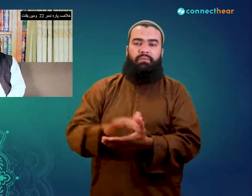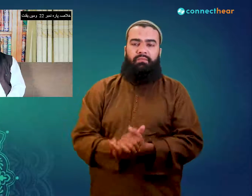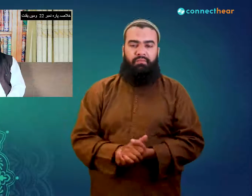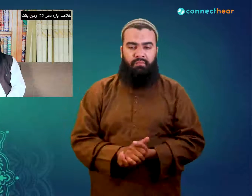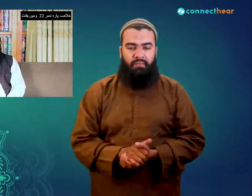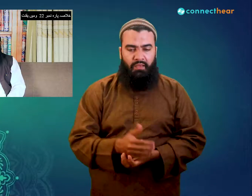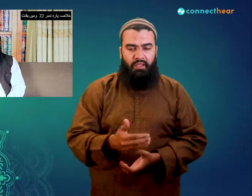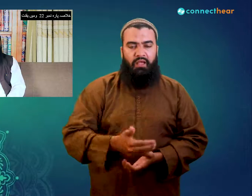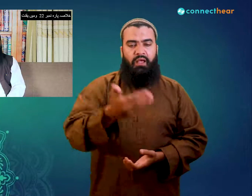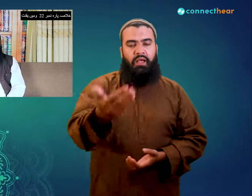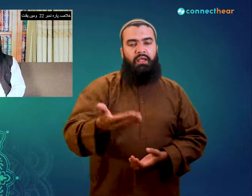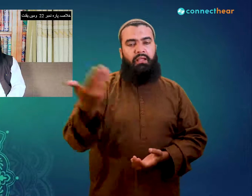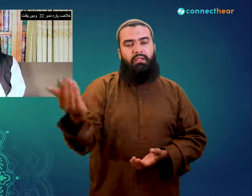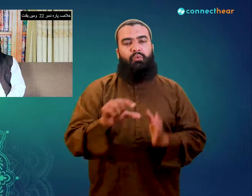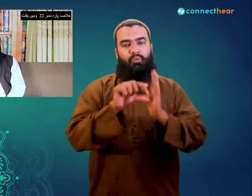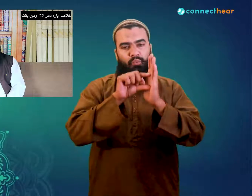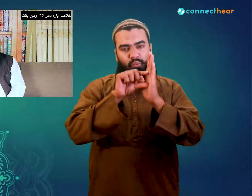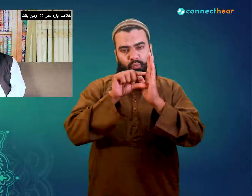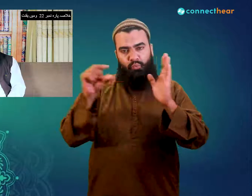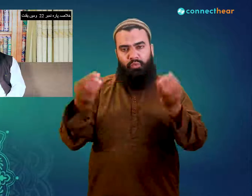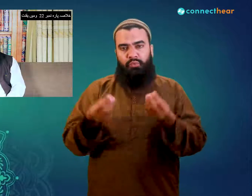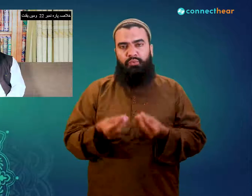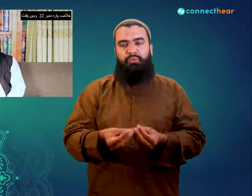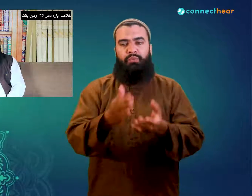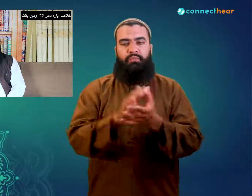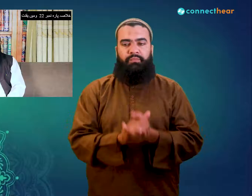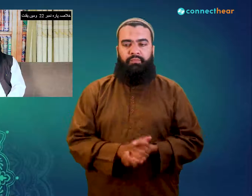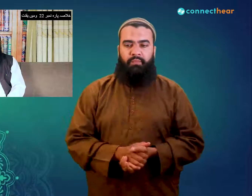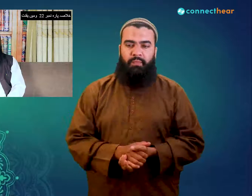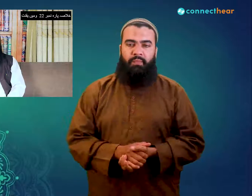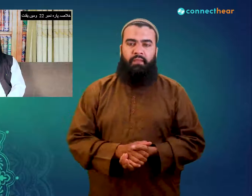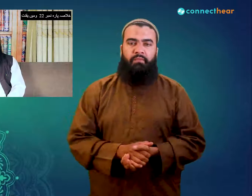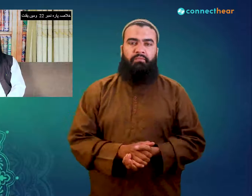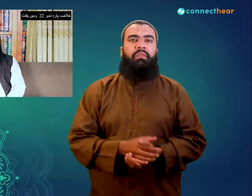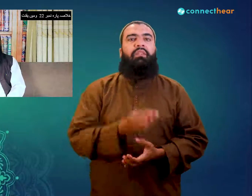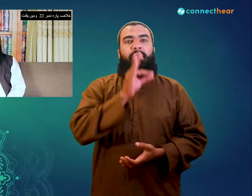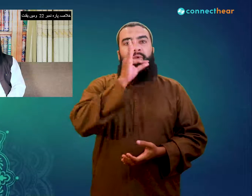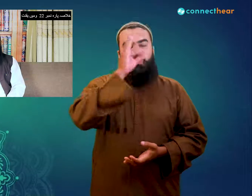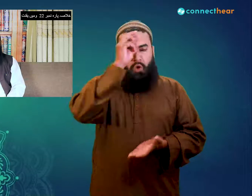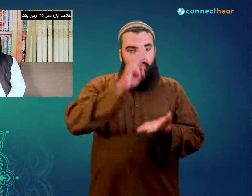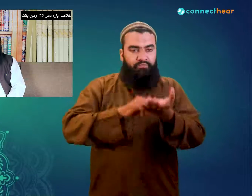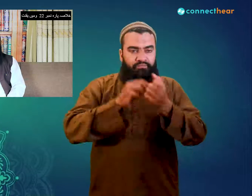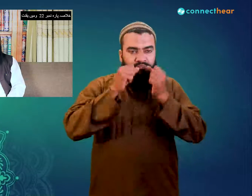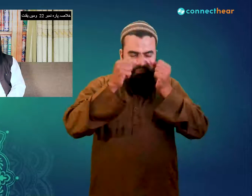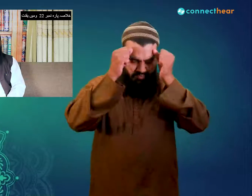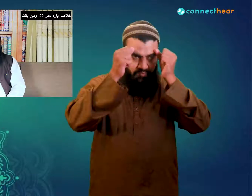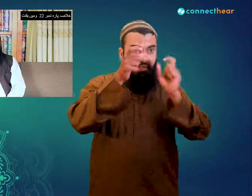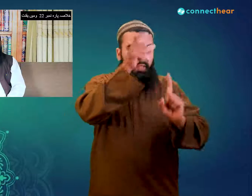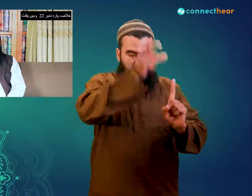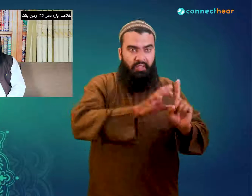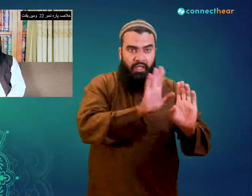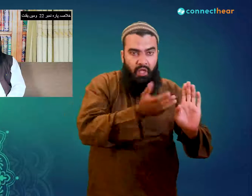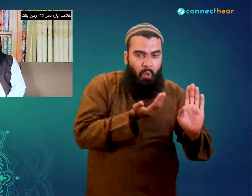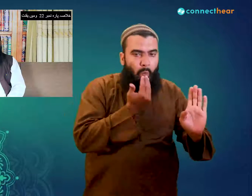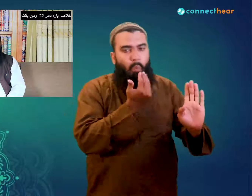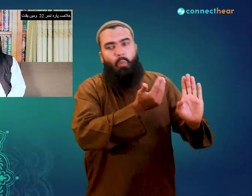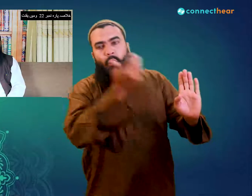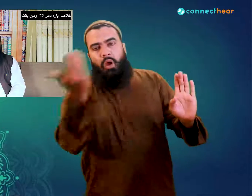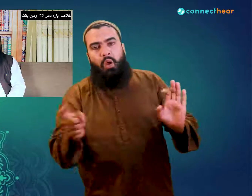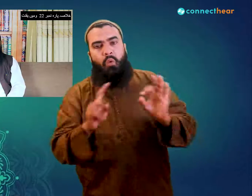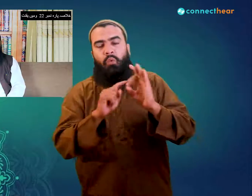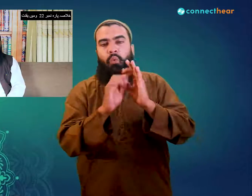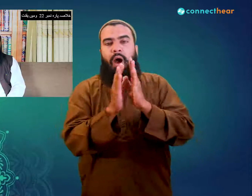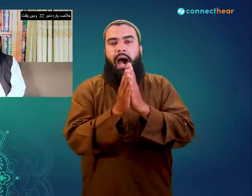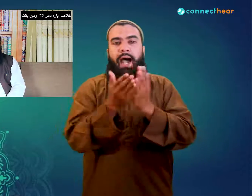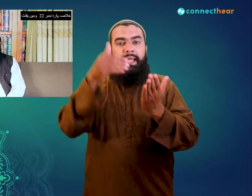اس کے بعد سورہ یاسین شروع ہوتی ہے جو کہ مکی صورت ہے۔ آپ صلی اللہ علیہ وسلم نے فرمایا کہ سورہ یاسین قرآن